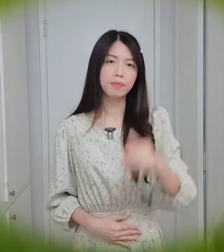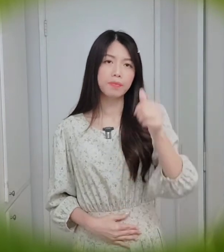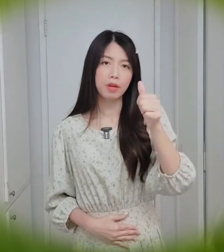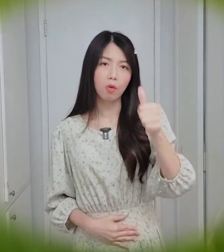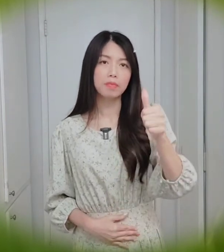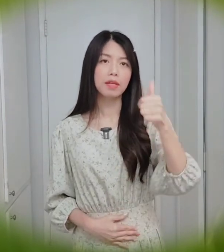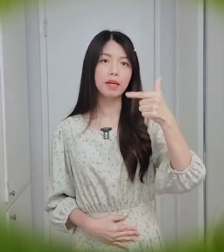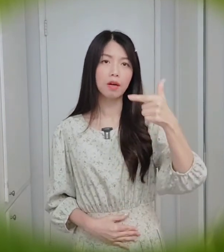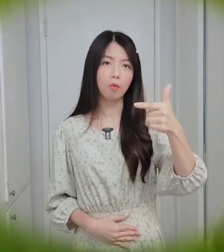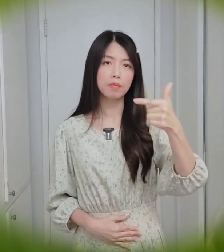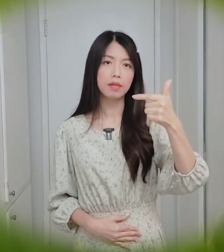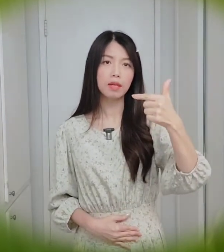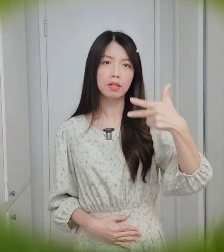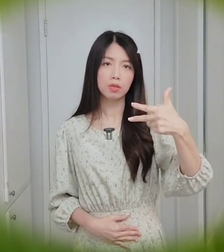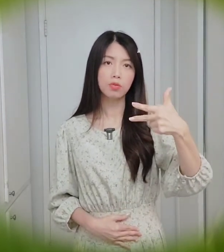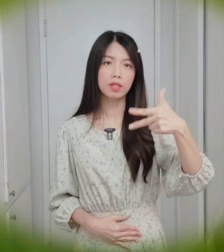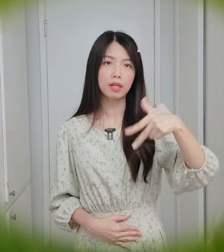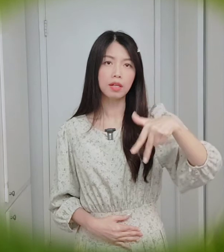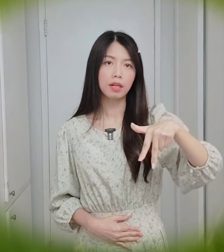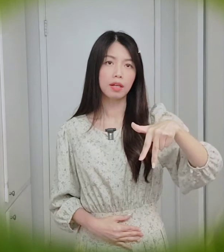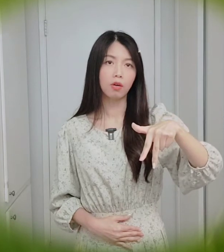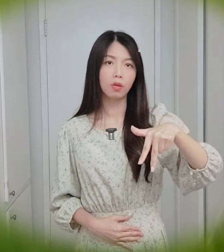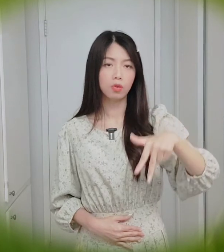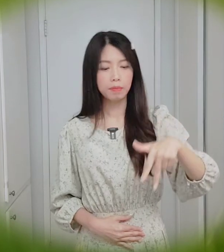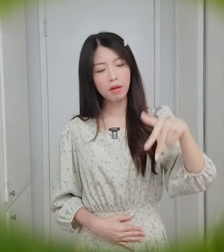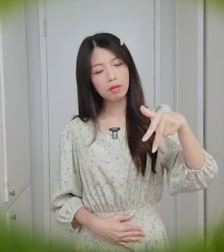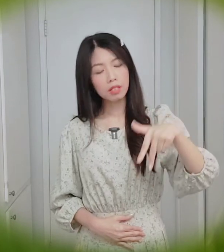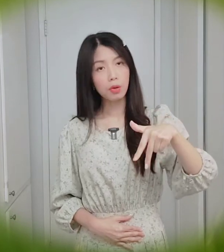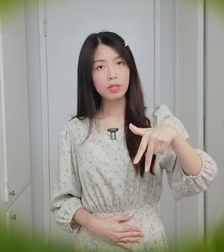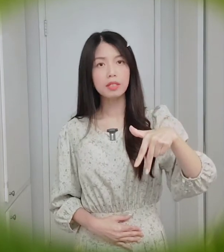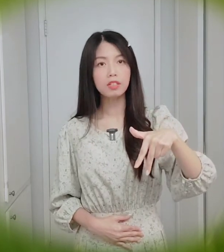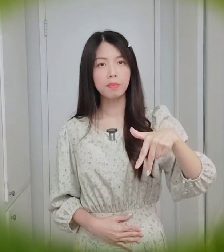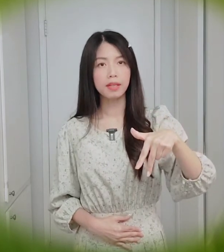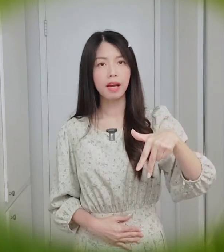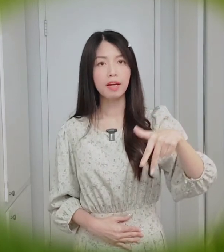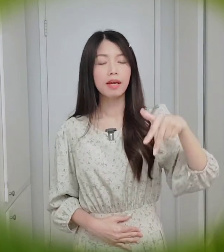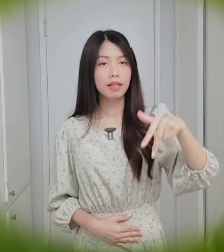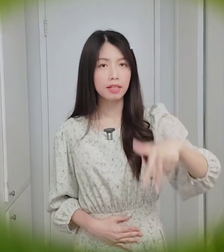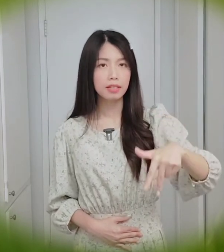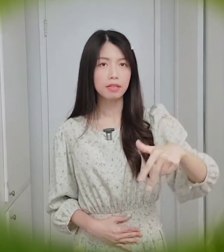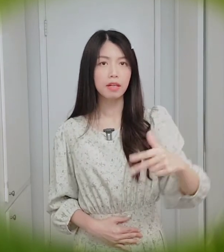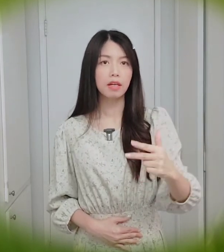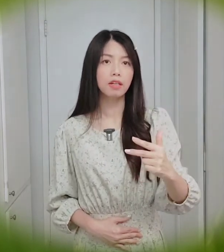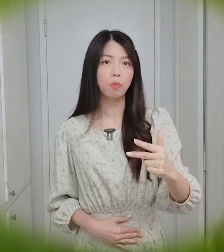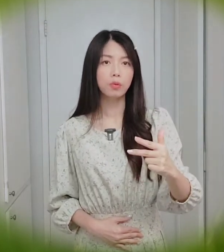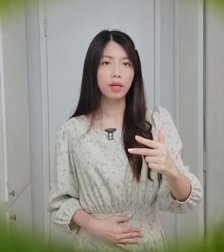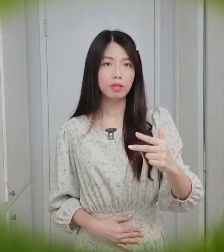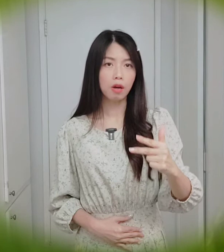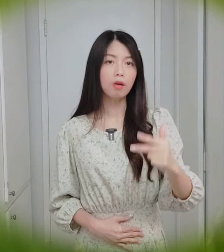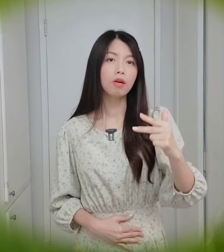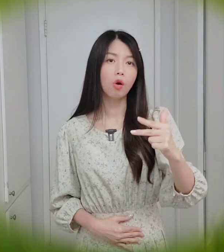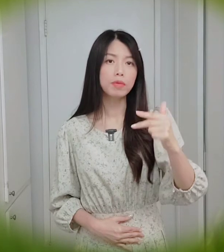지읒은 엄지, 검지, 중지를 이렇게 놓으시면 지화로 지읒이 됩니다. 이 지읒을